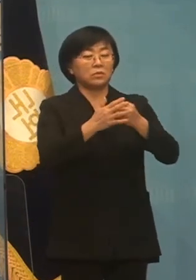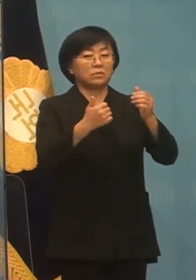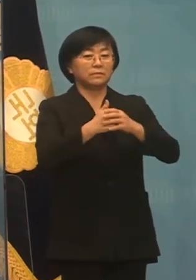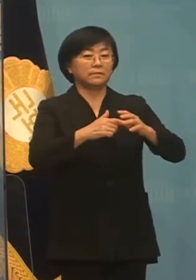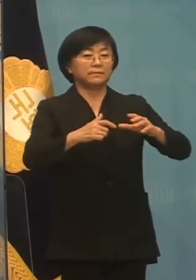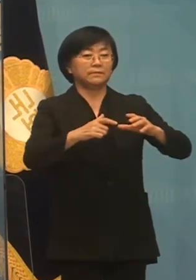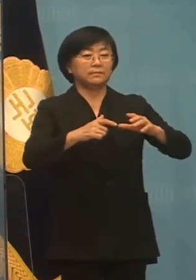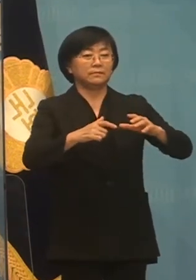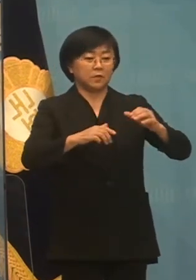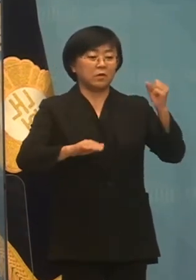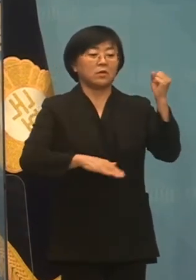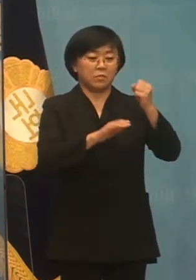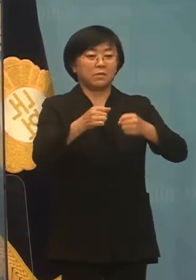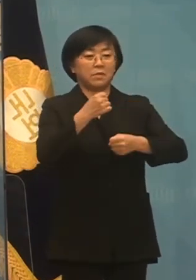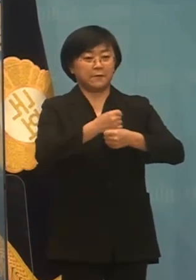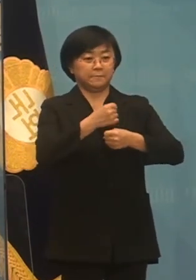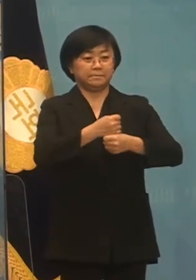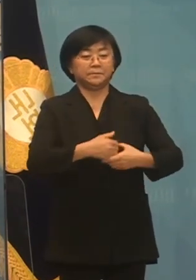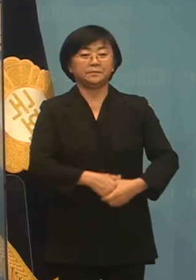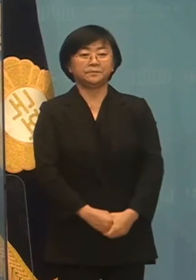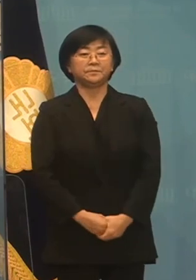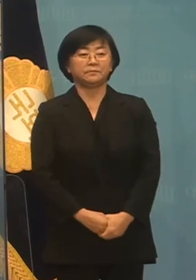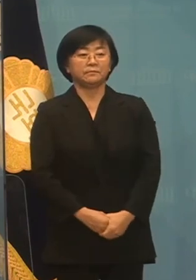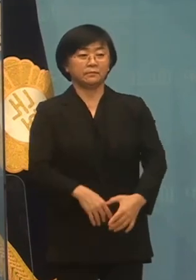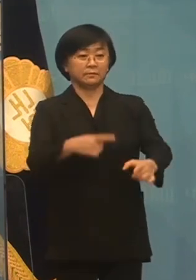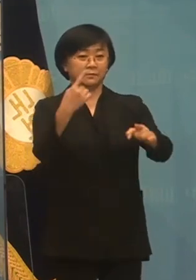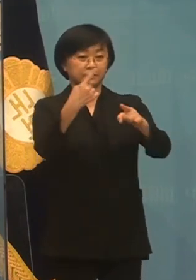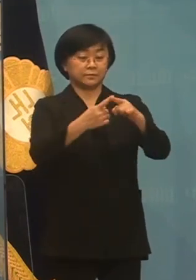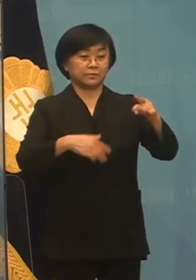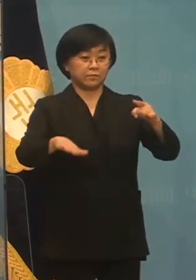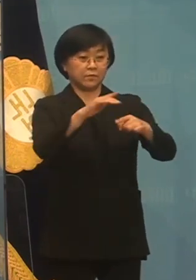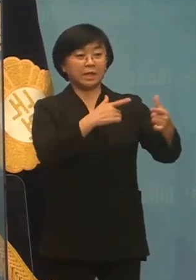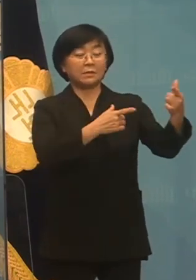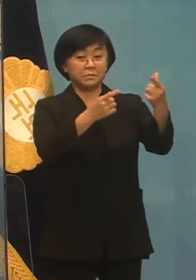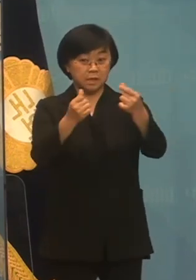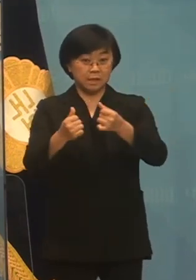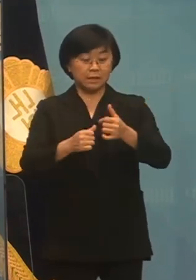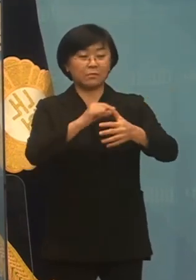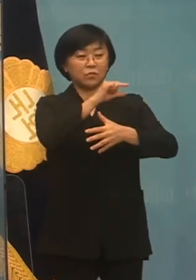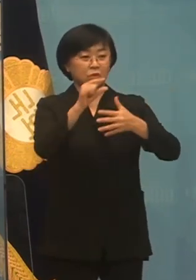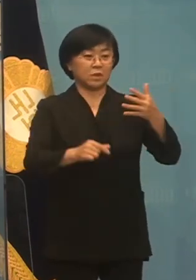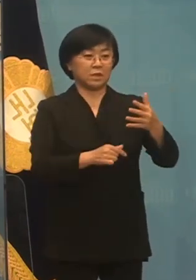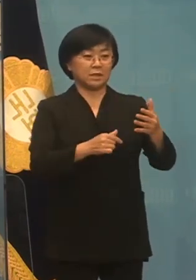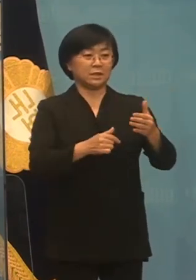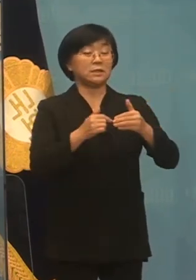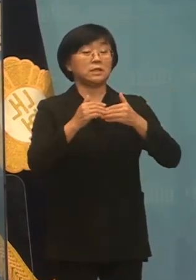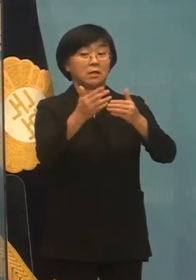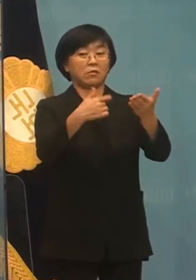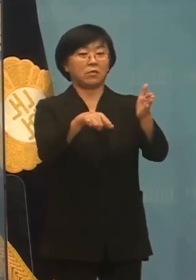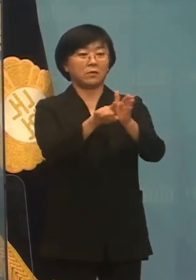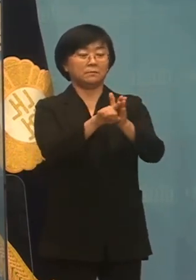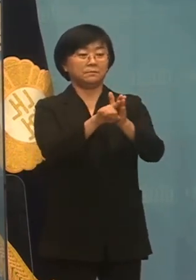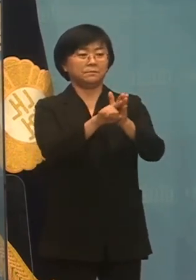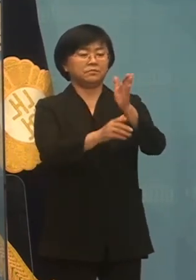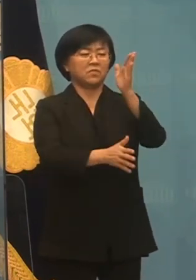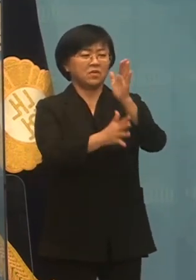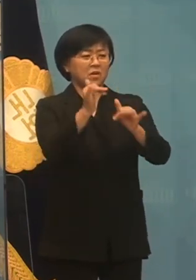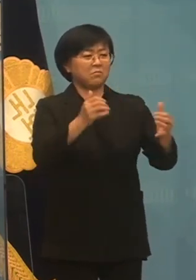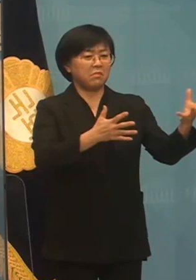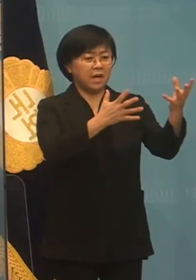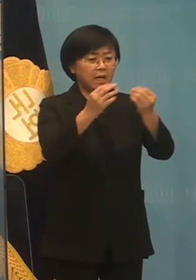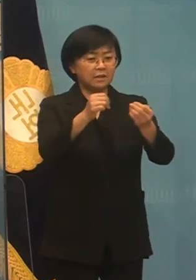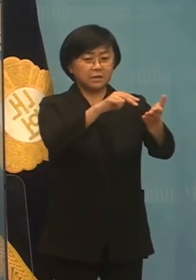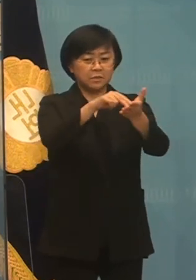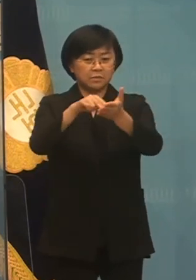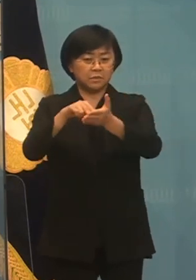운영에 초석을 다졌습니다. 마찬가지로 저희도 비슷한 프로젝트를 진행하려고 합니다. 시중에 많은 시민들의